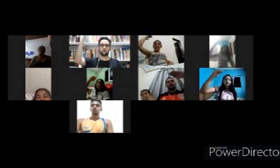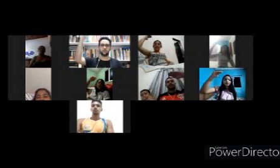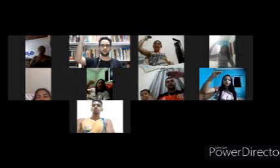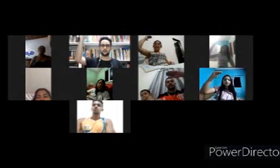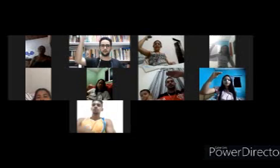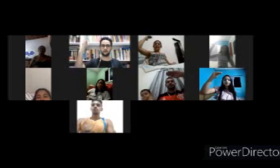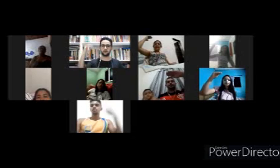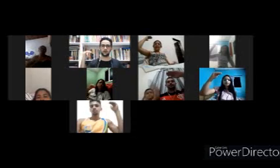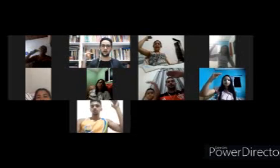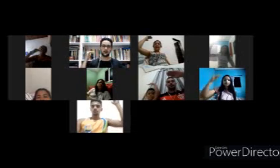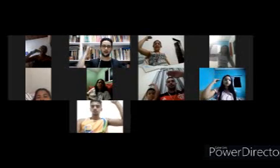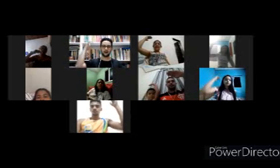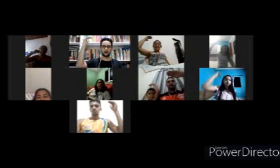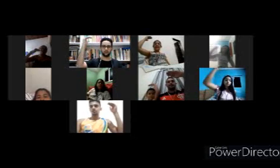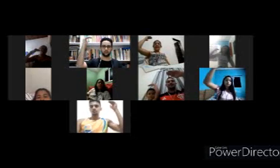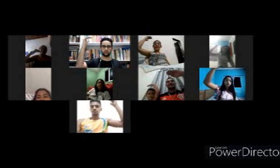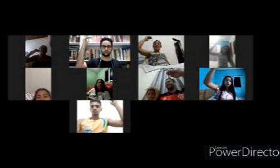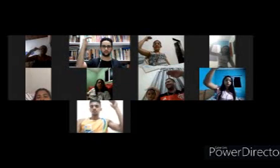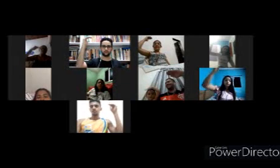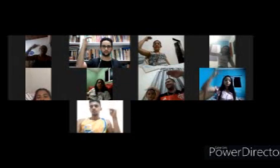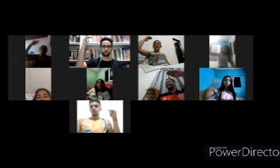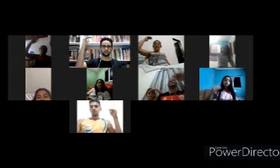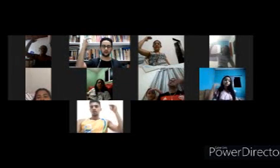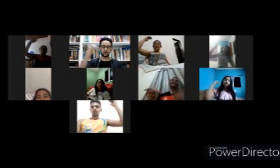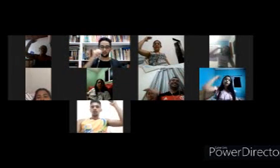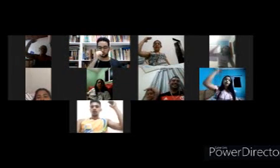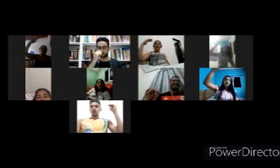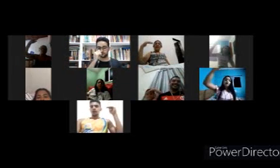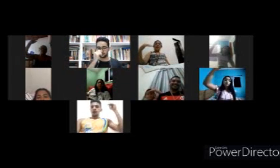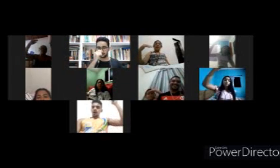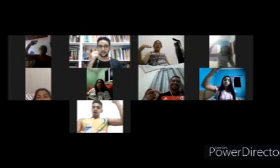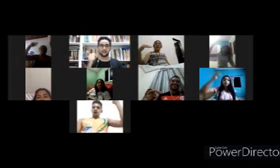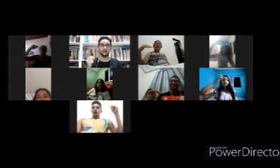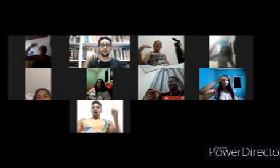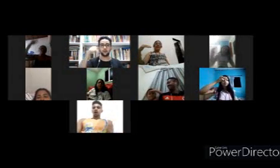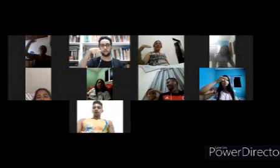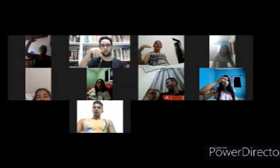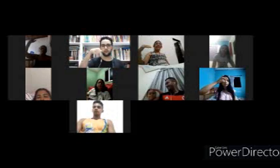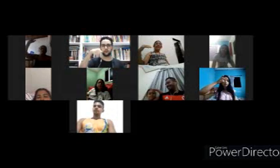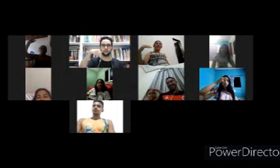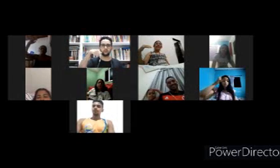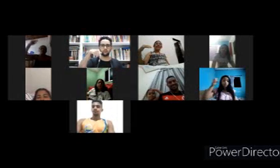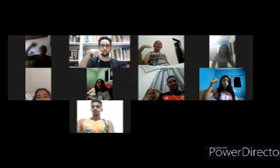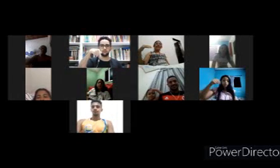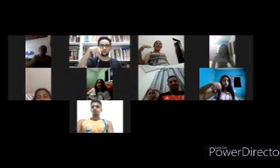para cima dizendo que é alto. Alto. Aqui eu aponto para onde eu tô.